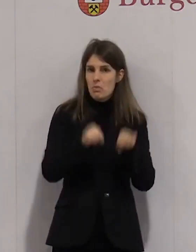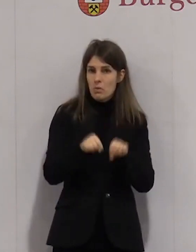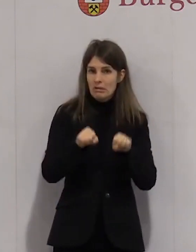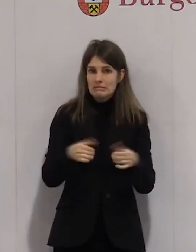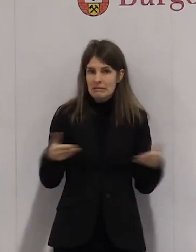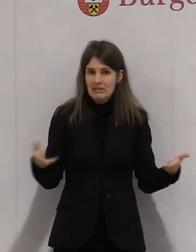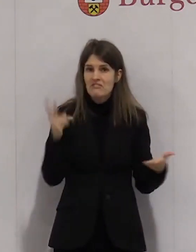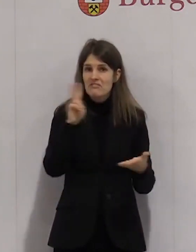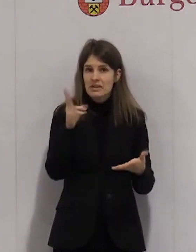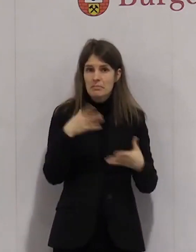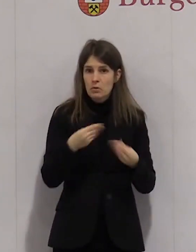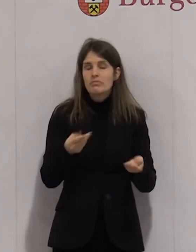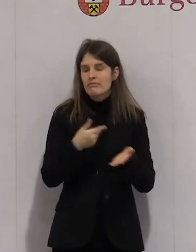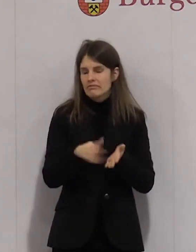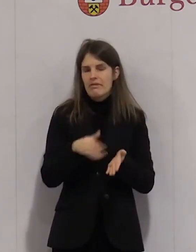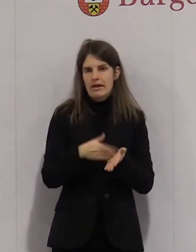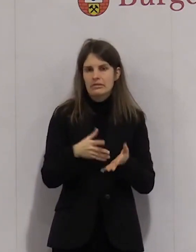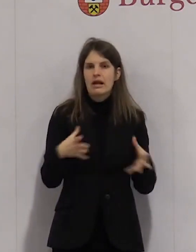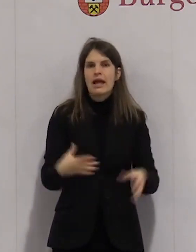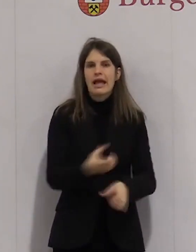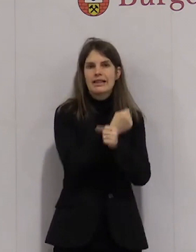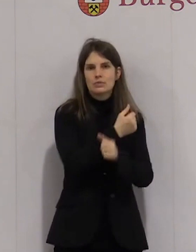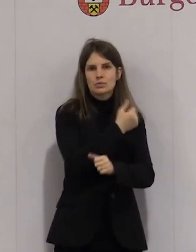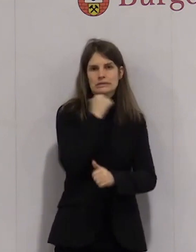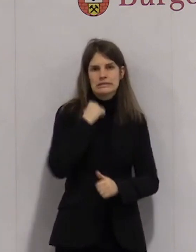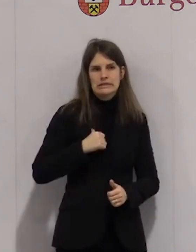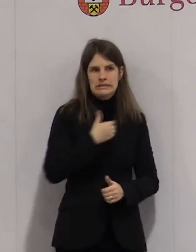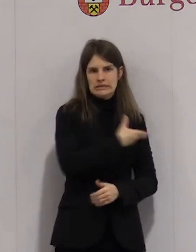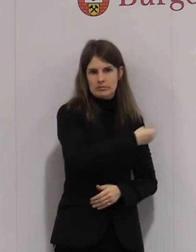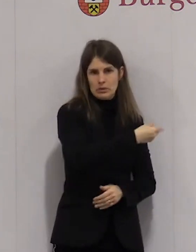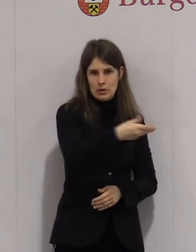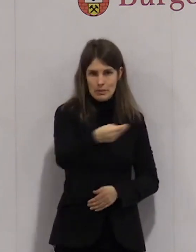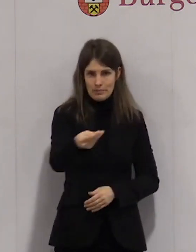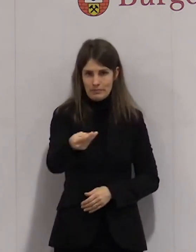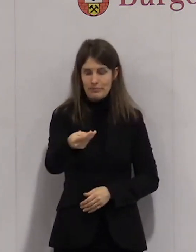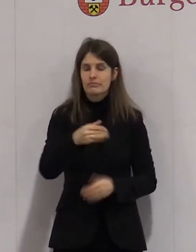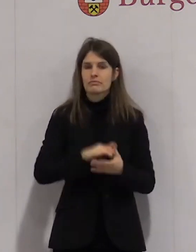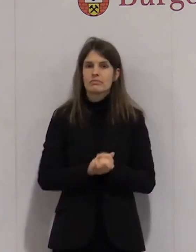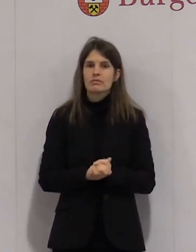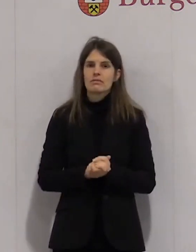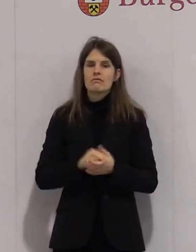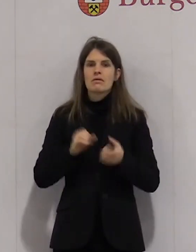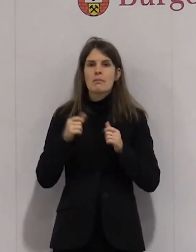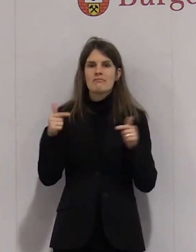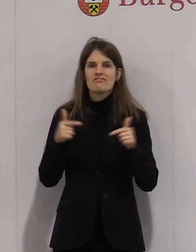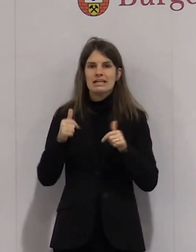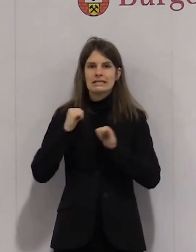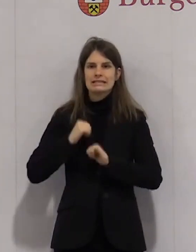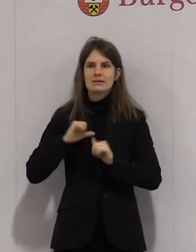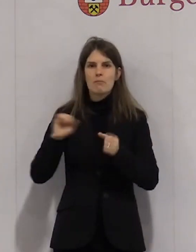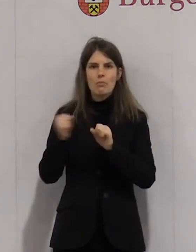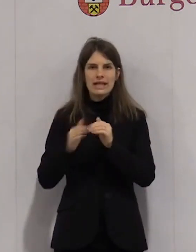möglichkeiten werfen weiterer rettungsdienst leben weiter ganz normal das probieren pflegedienstes und